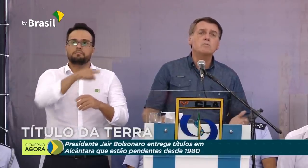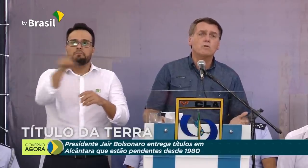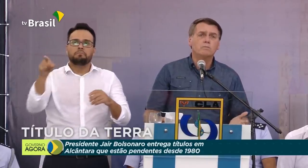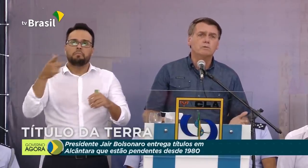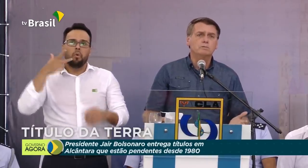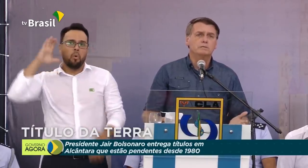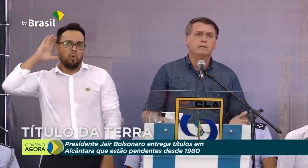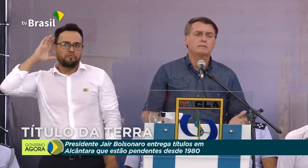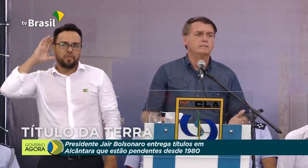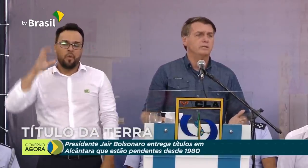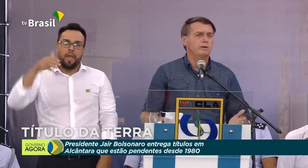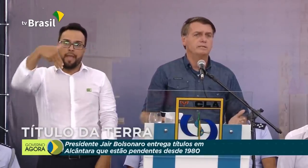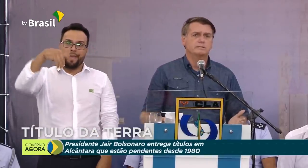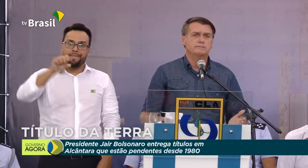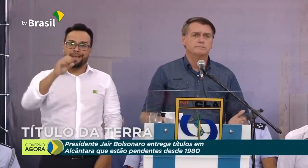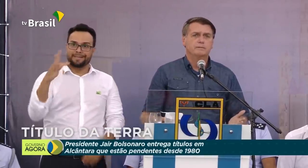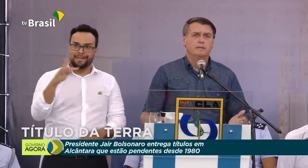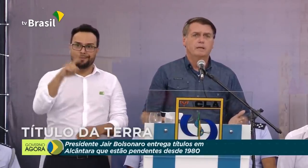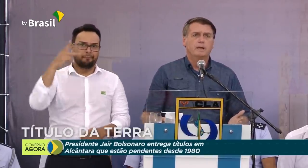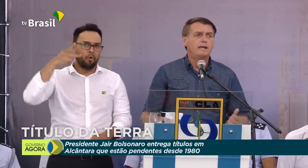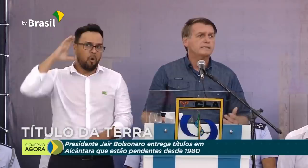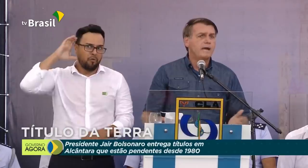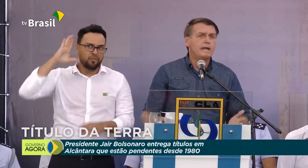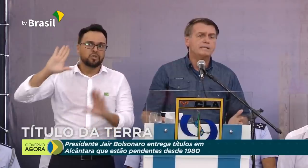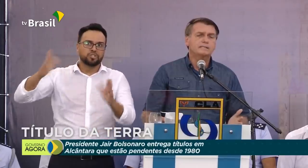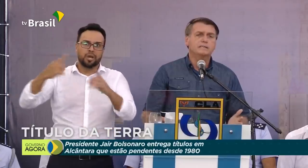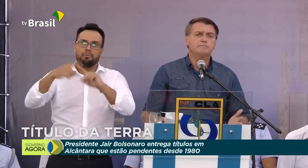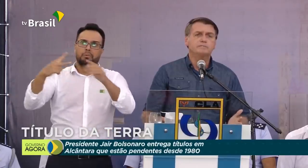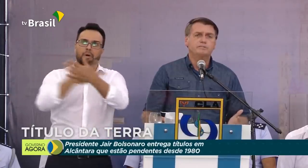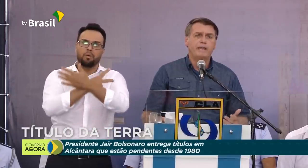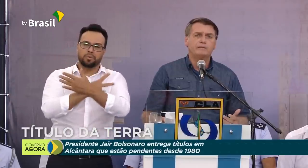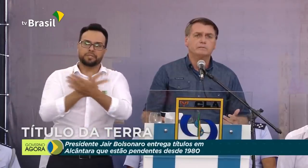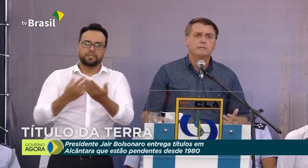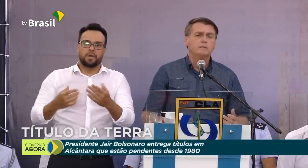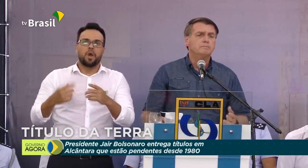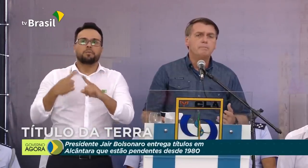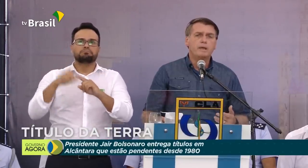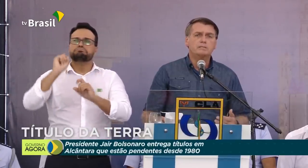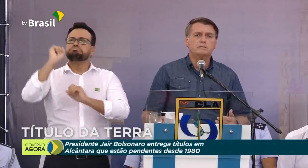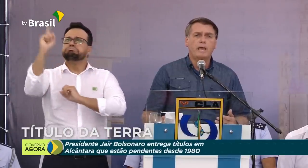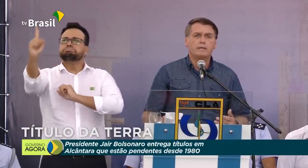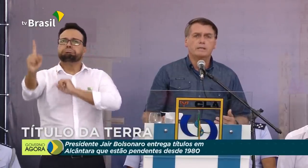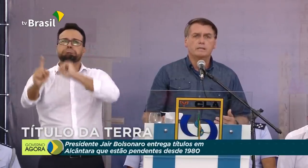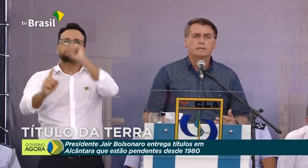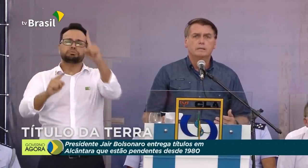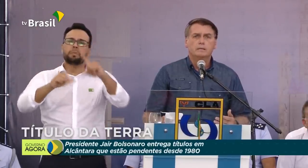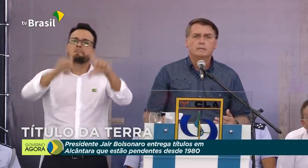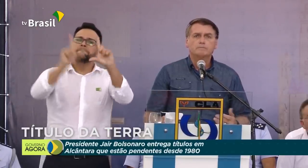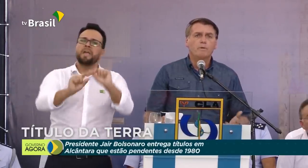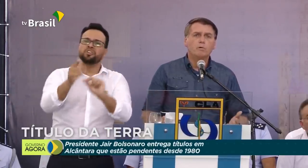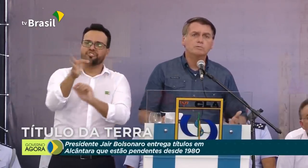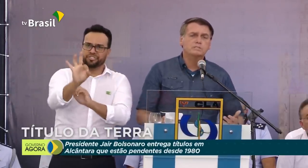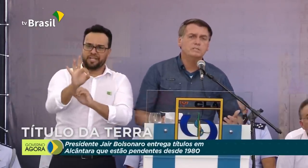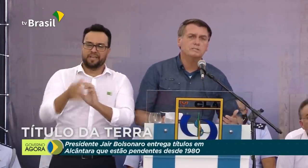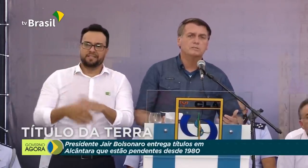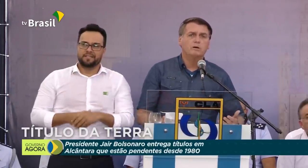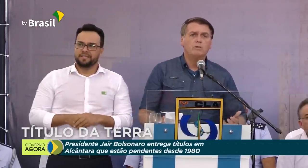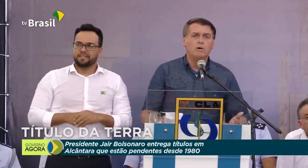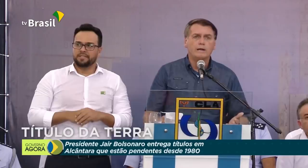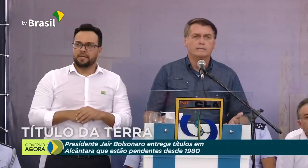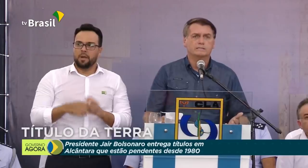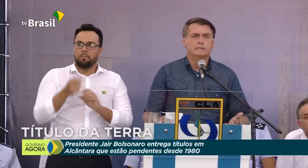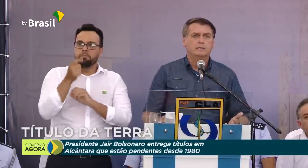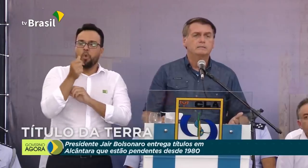Tão comum em anos anteriores? As raras que tiveram, menos de 10, em poucos dias